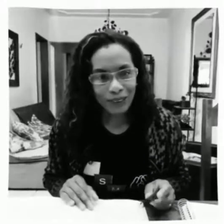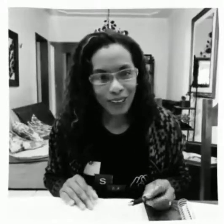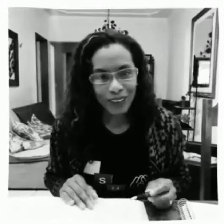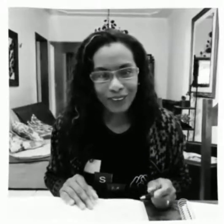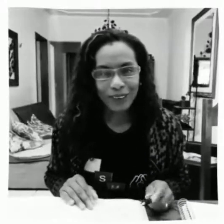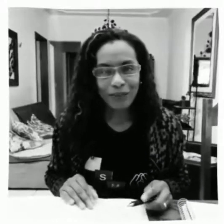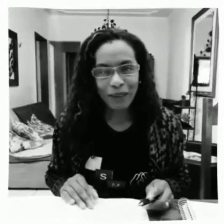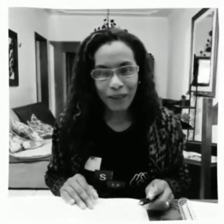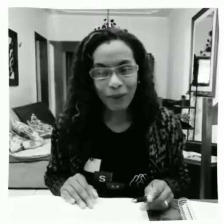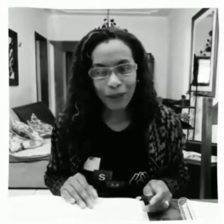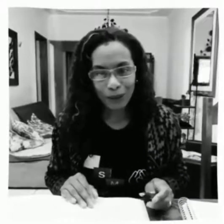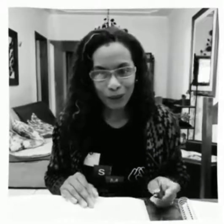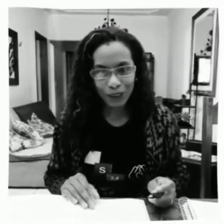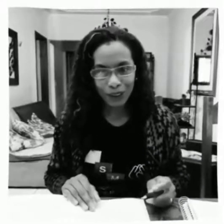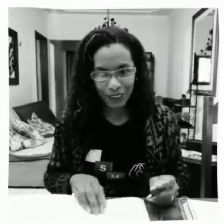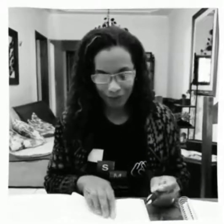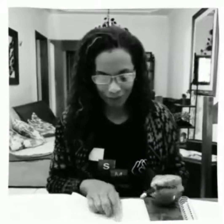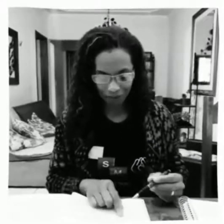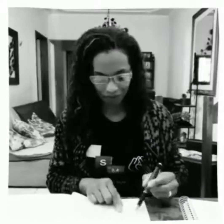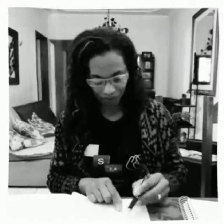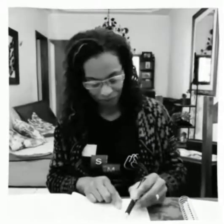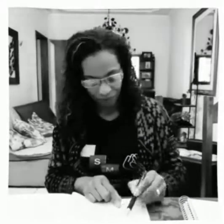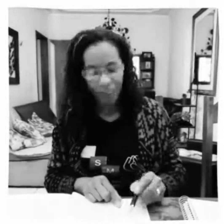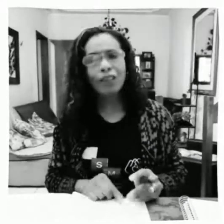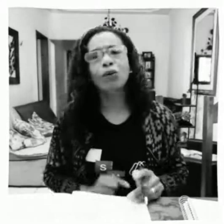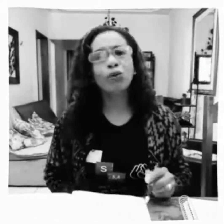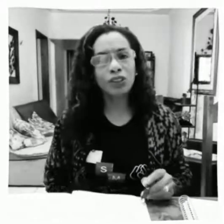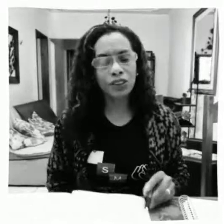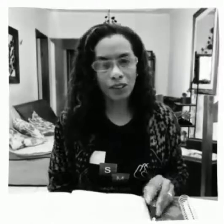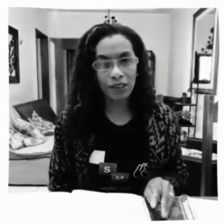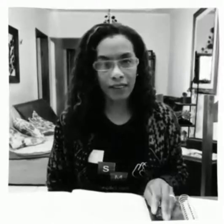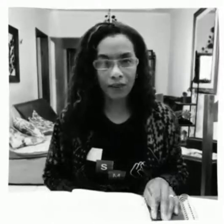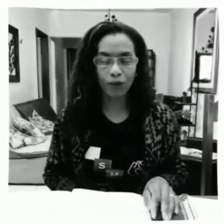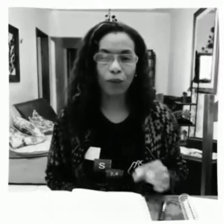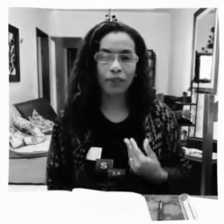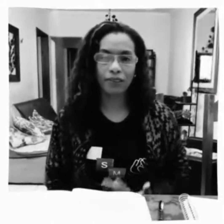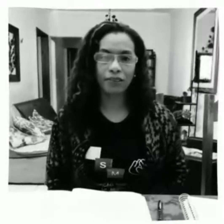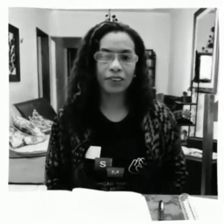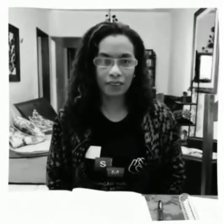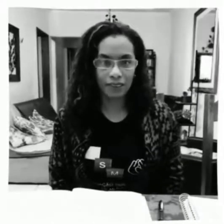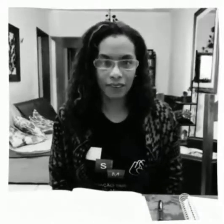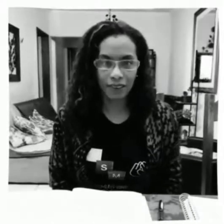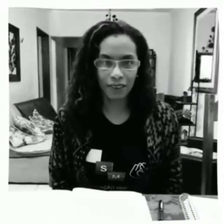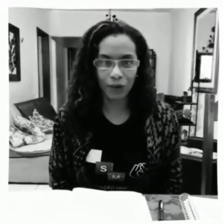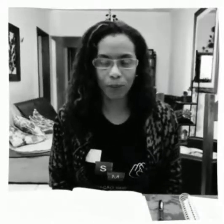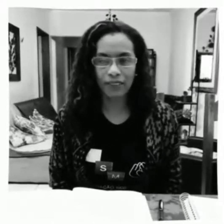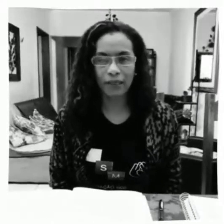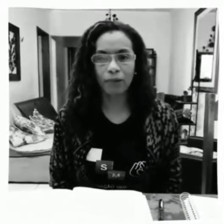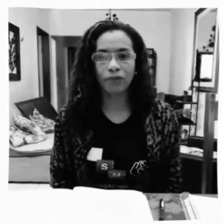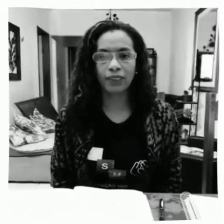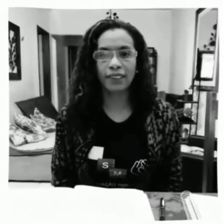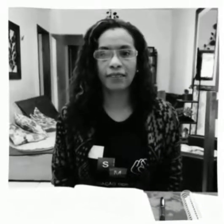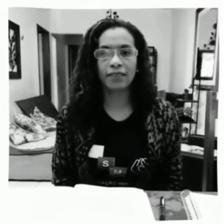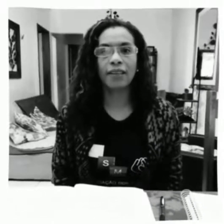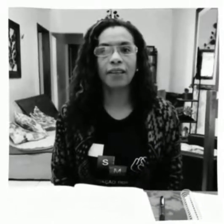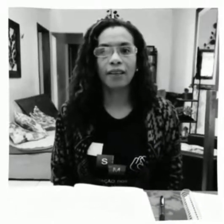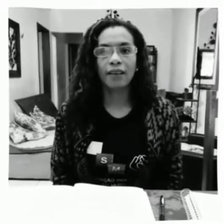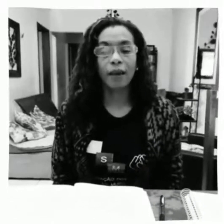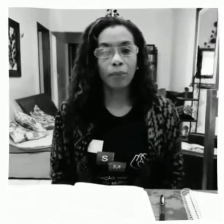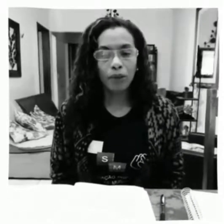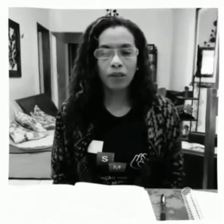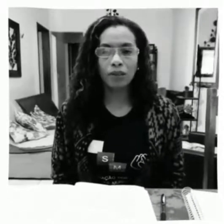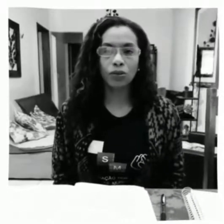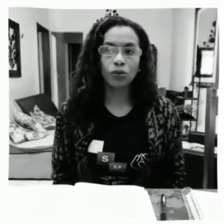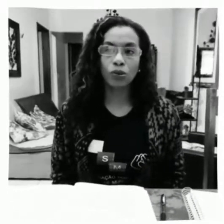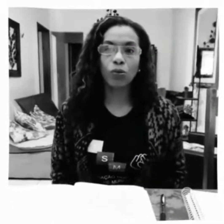Olá pessoal, tudo bem? Boa noite. Hoje as informações que eu vou passar para vocês